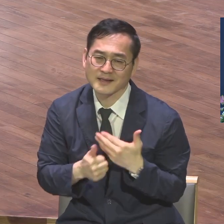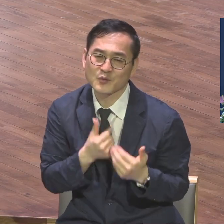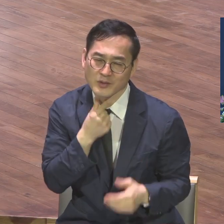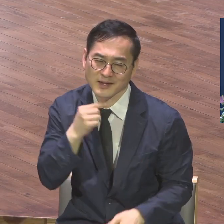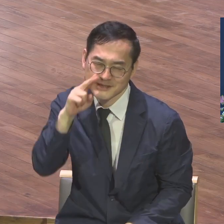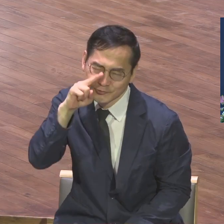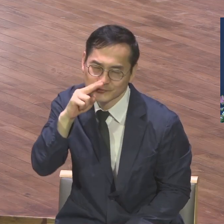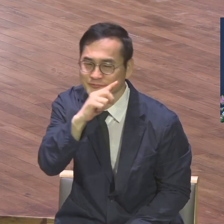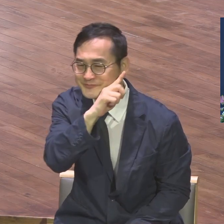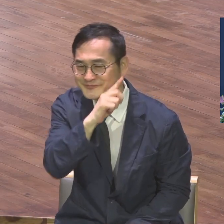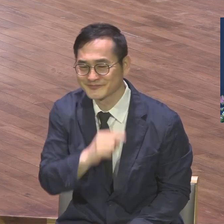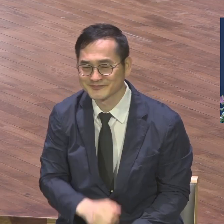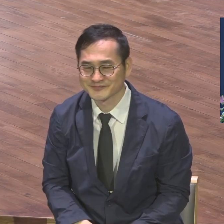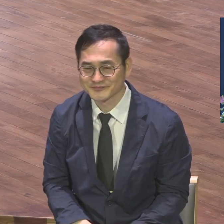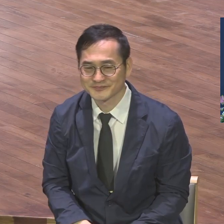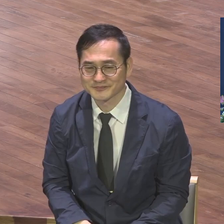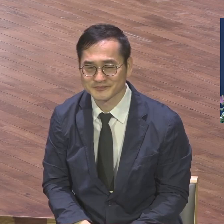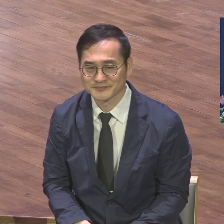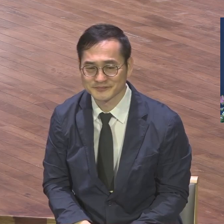세상의 그 무엇보다 나를 사랑해라.